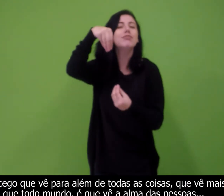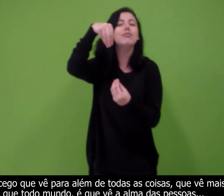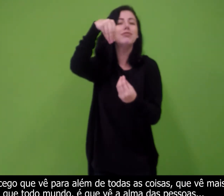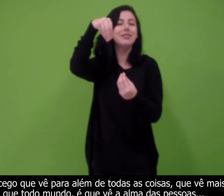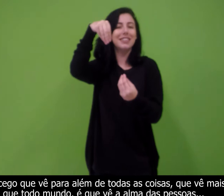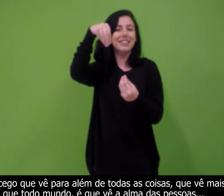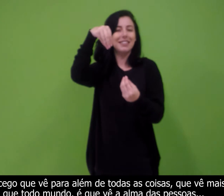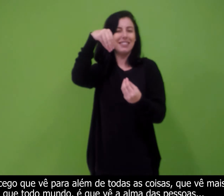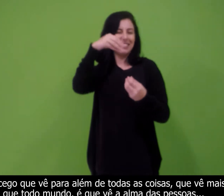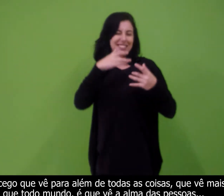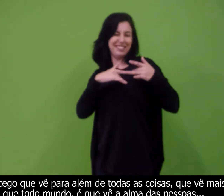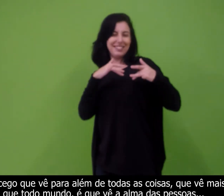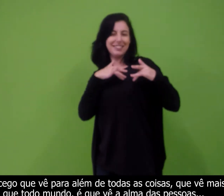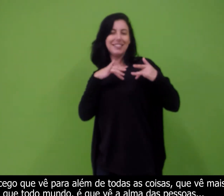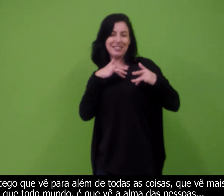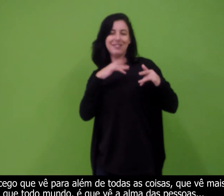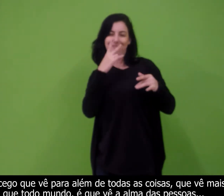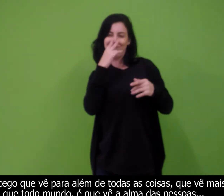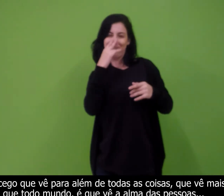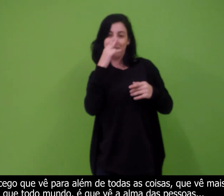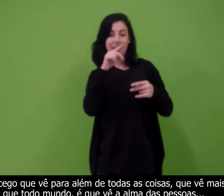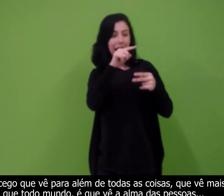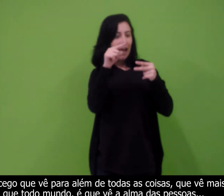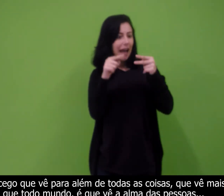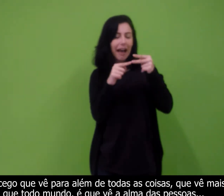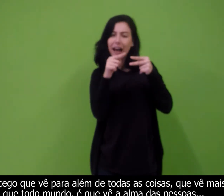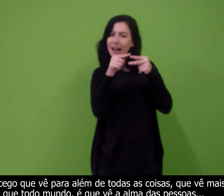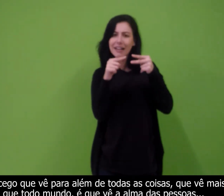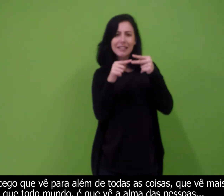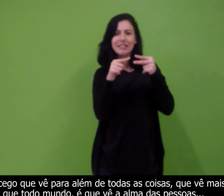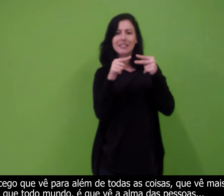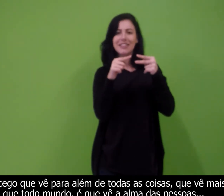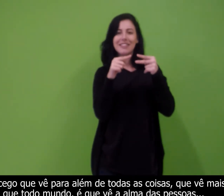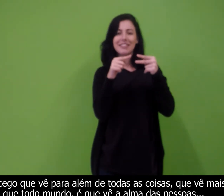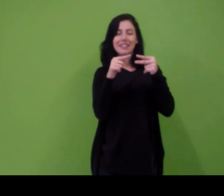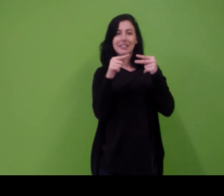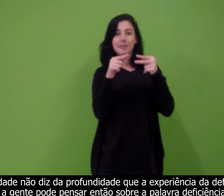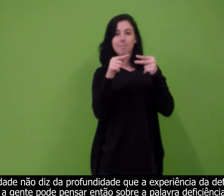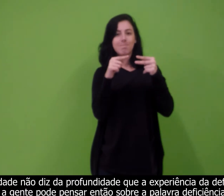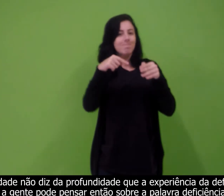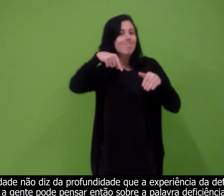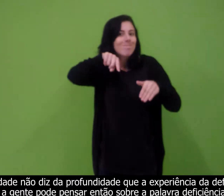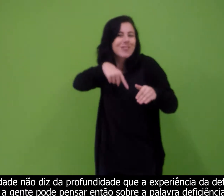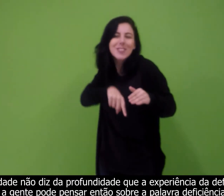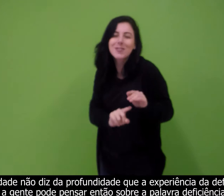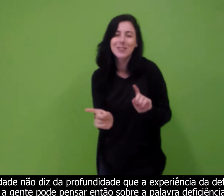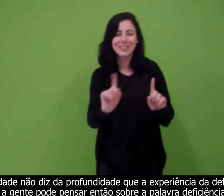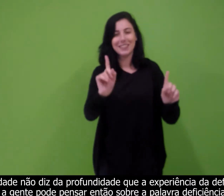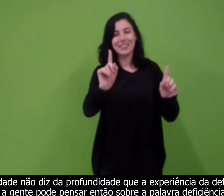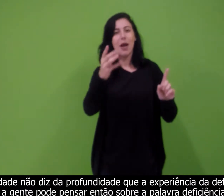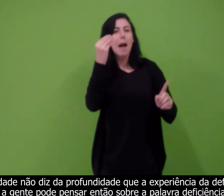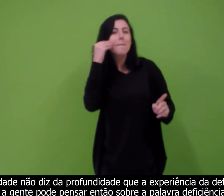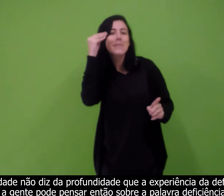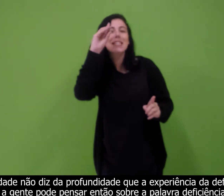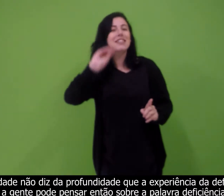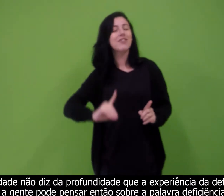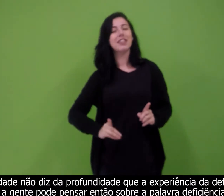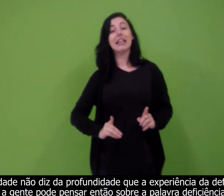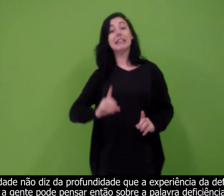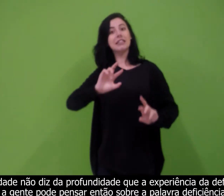as coisas, que vê mais que todo mundo, que vê a alma das pessoas. E essa dualidade, ela não